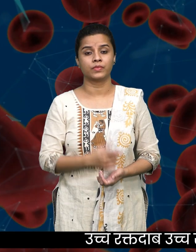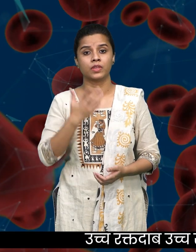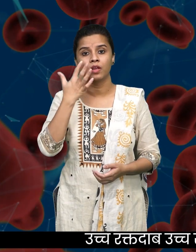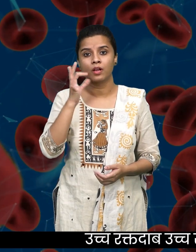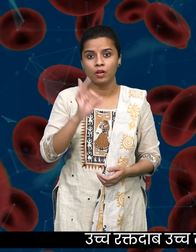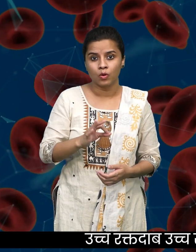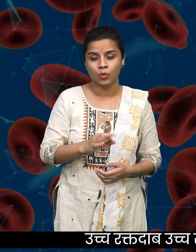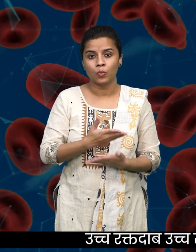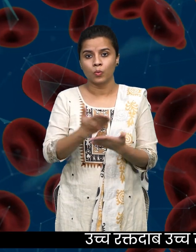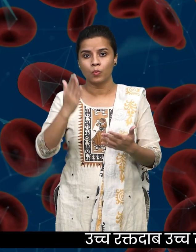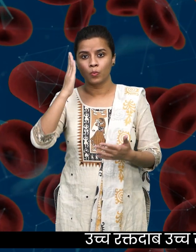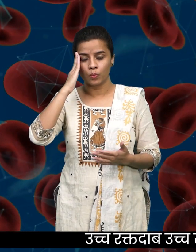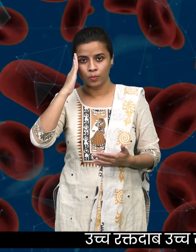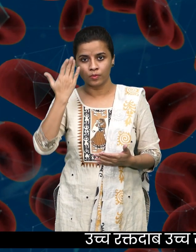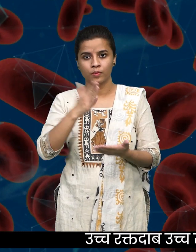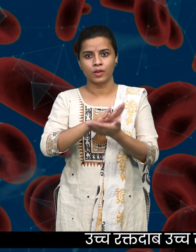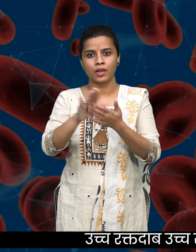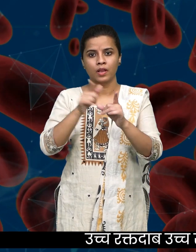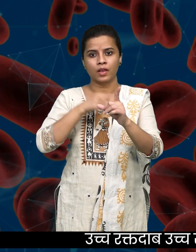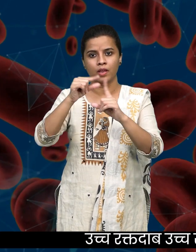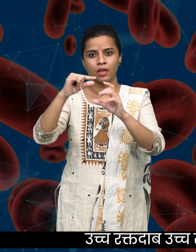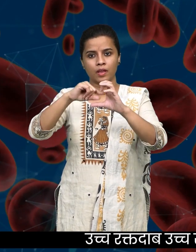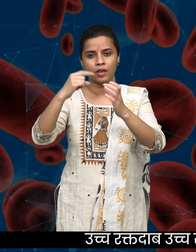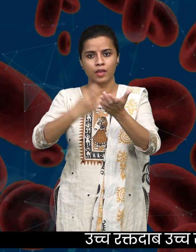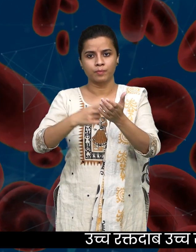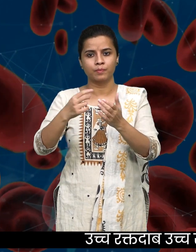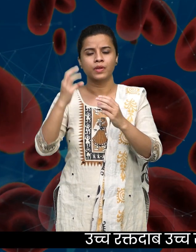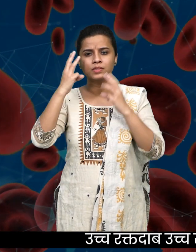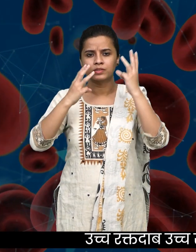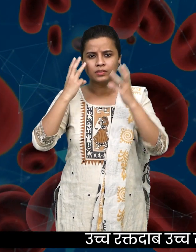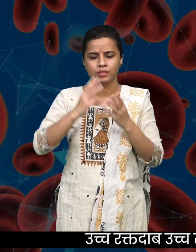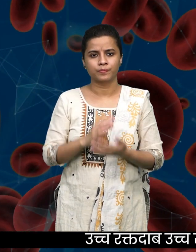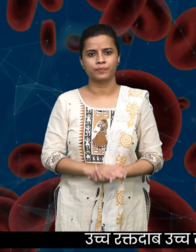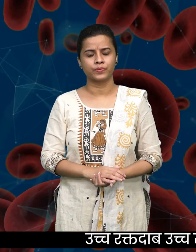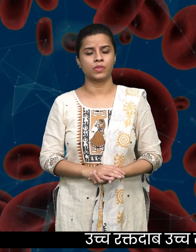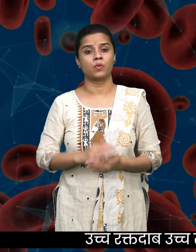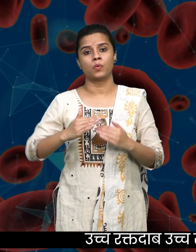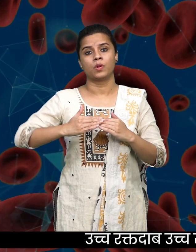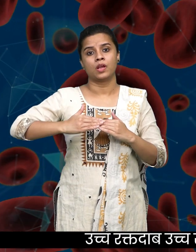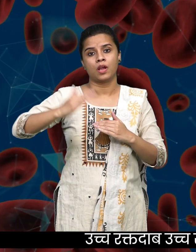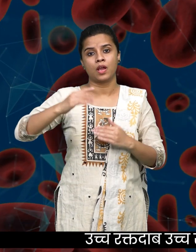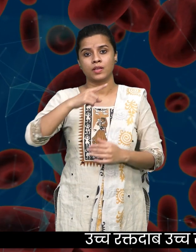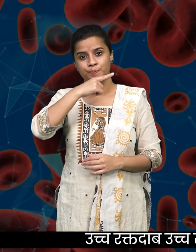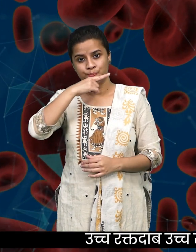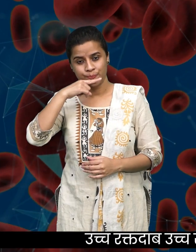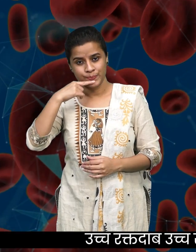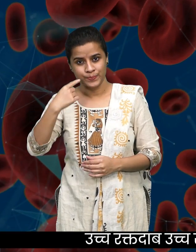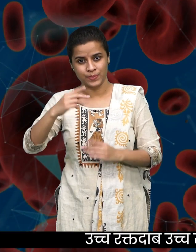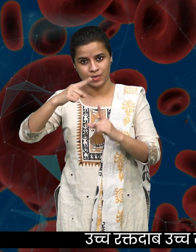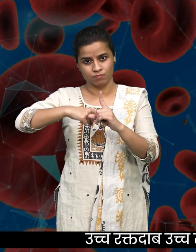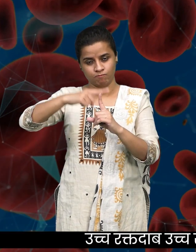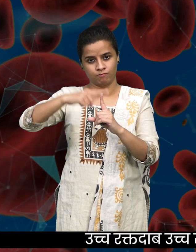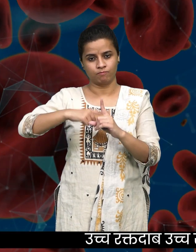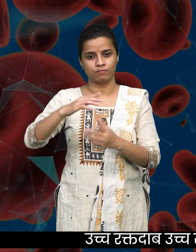उच्च रक्तदाब उच्च रक्त बदल जाणून घेणे महत्त्वाचे आहे.